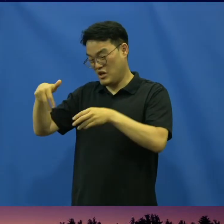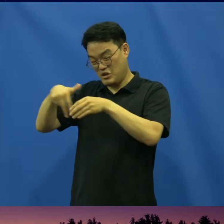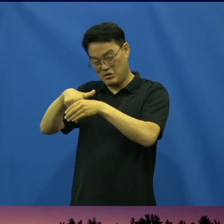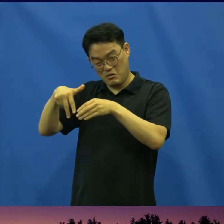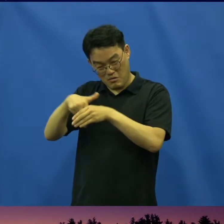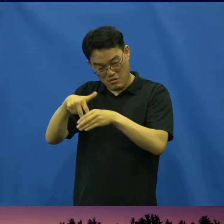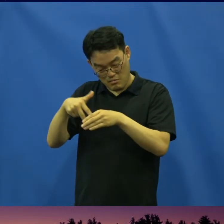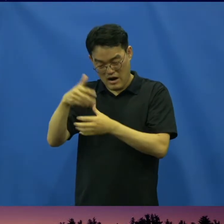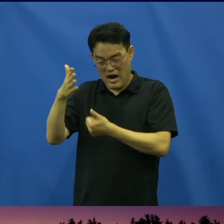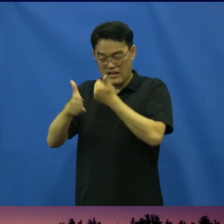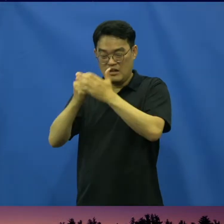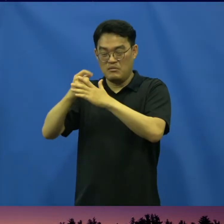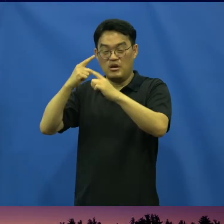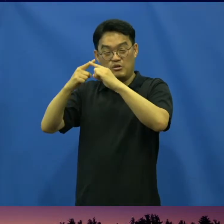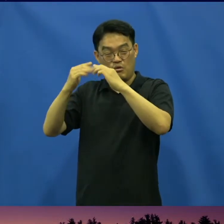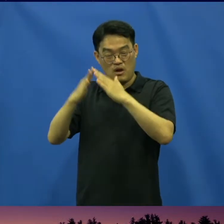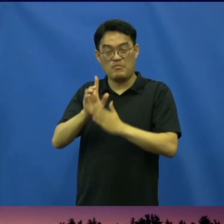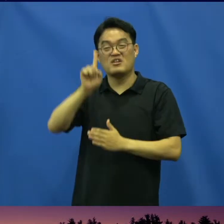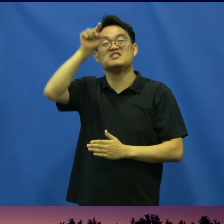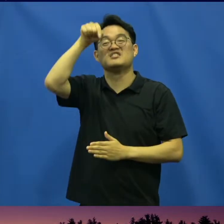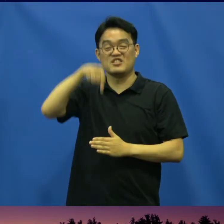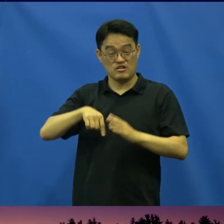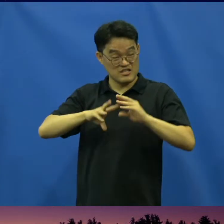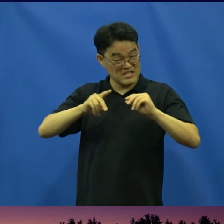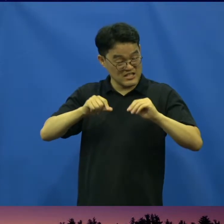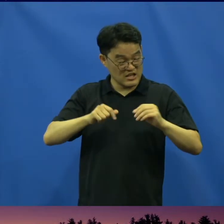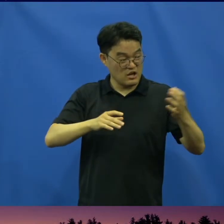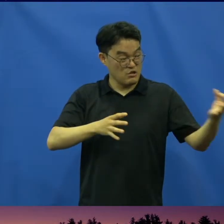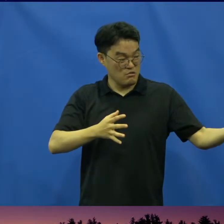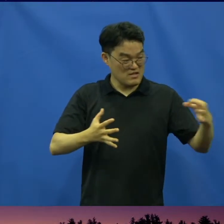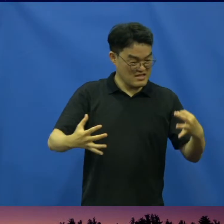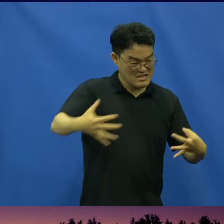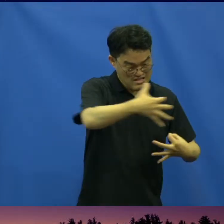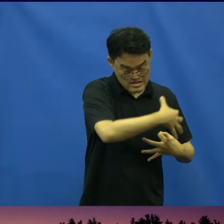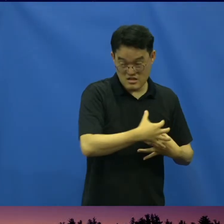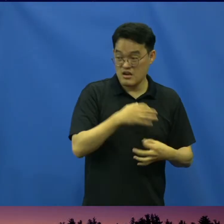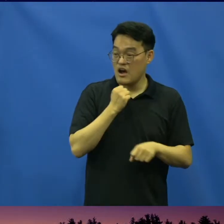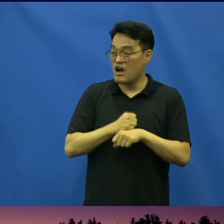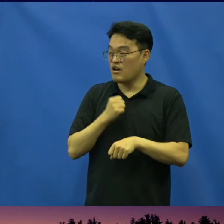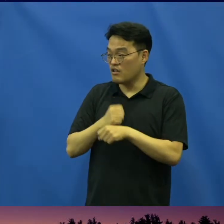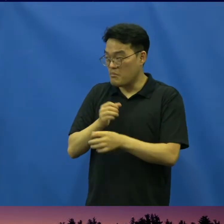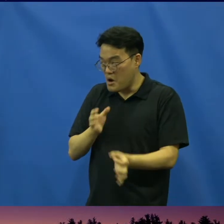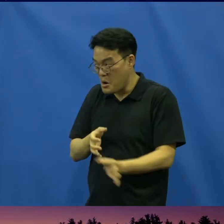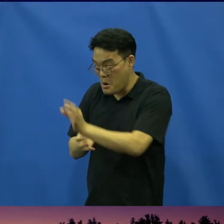마찬가지인데 어마어마한 돈이 있어요. 그거 다 어디 갔겠어요? 그거 이용.